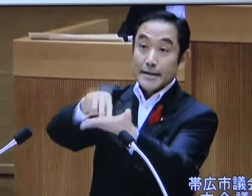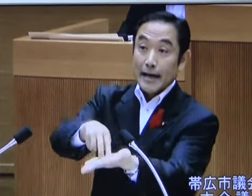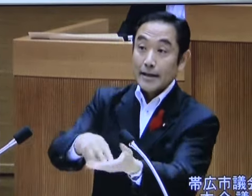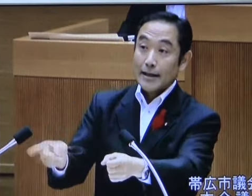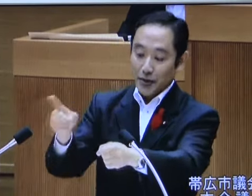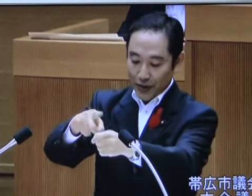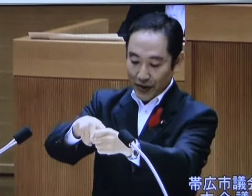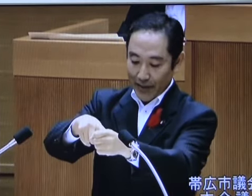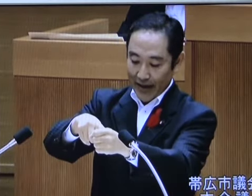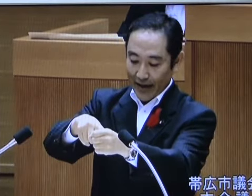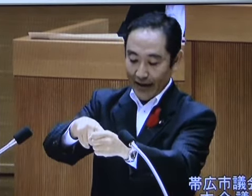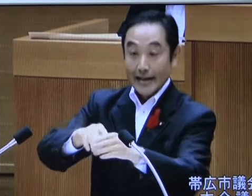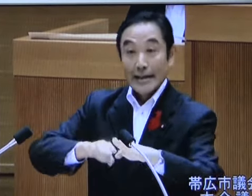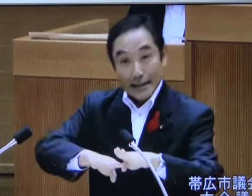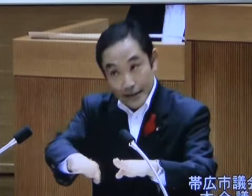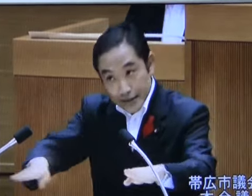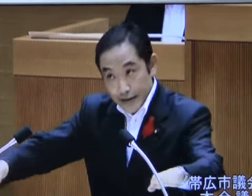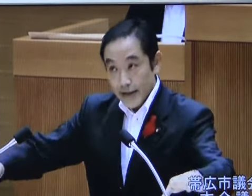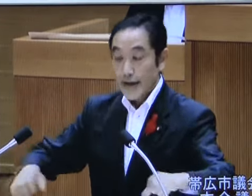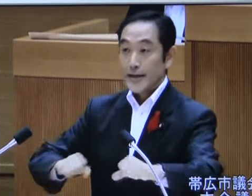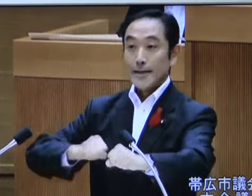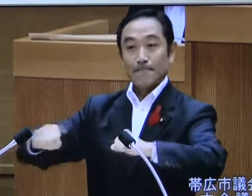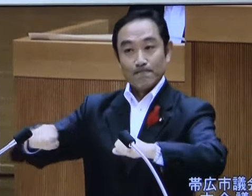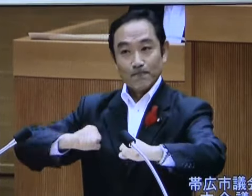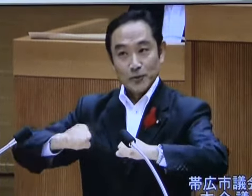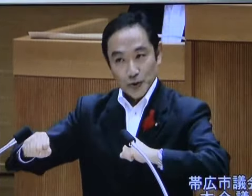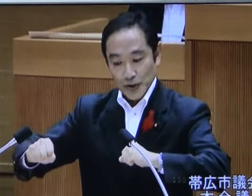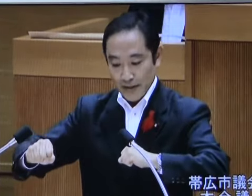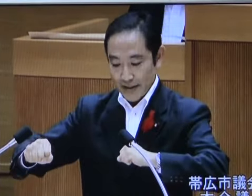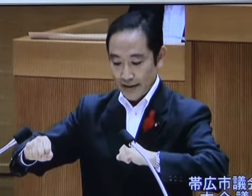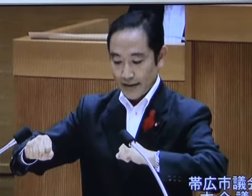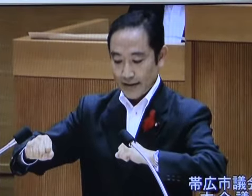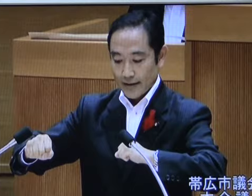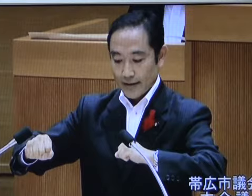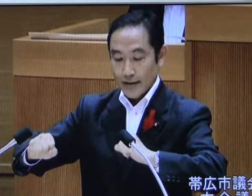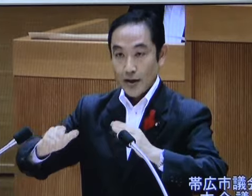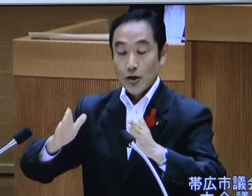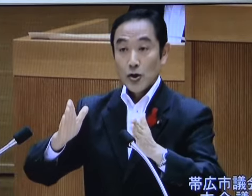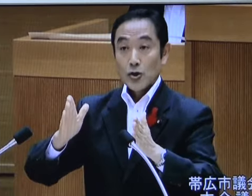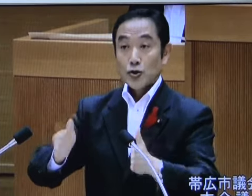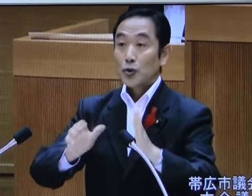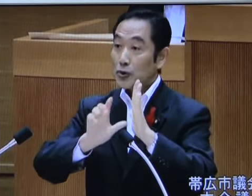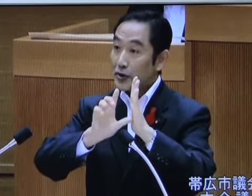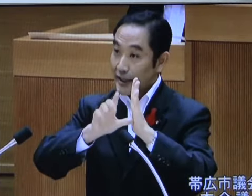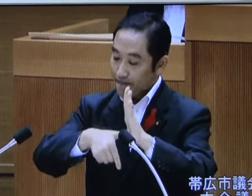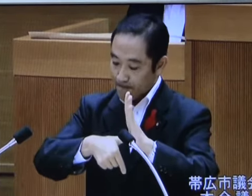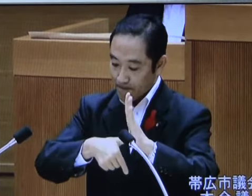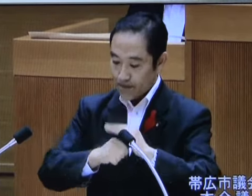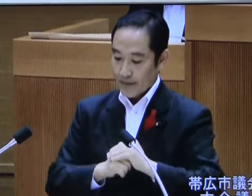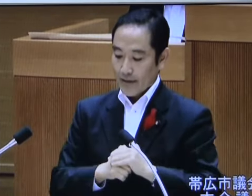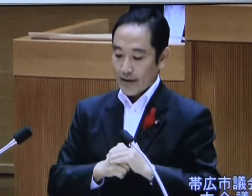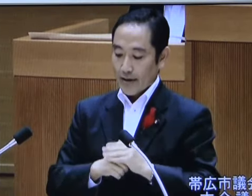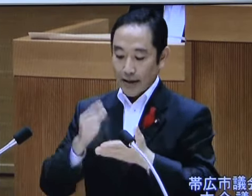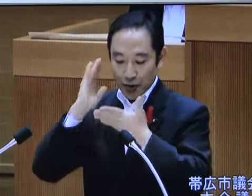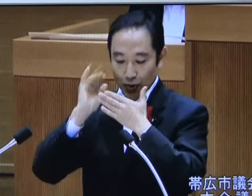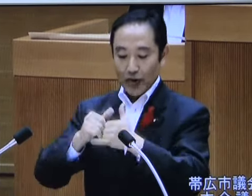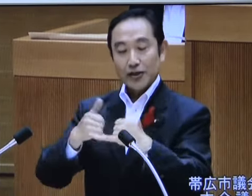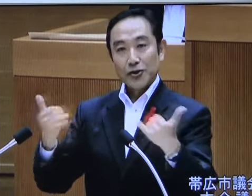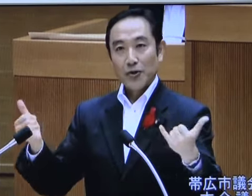参加するため一斉に動きます。その時聴覚障害